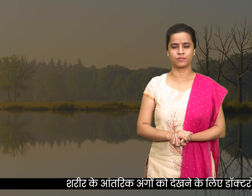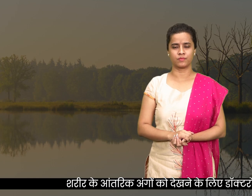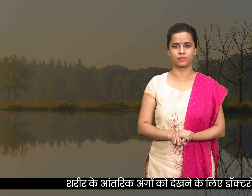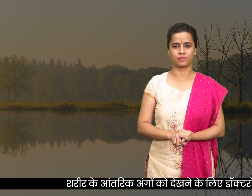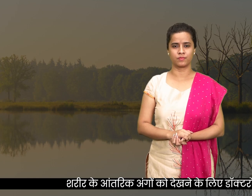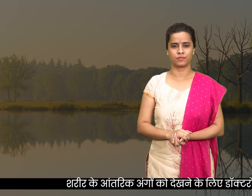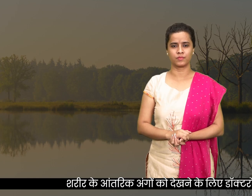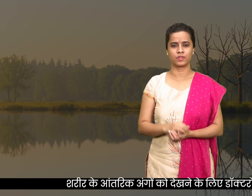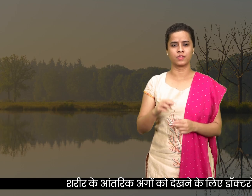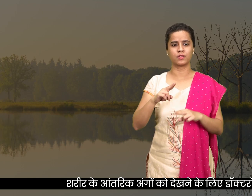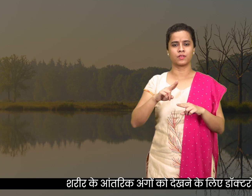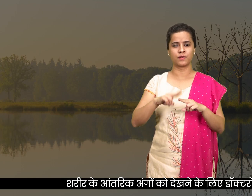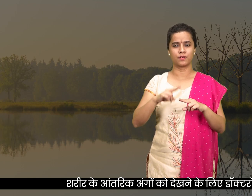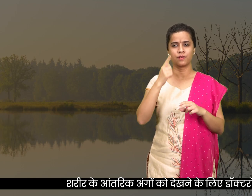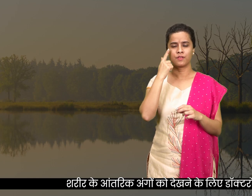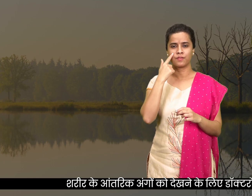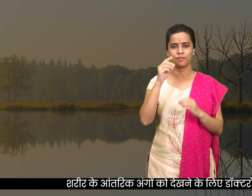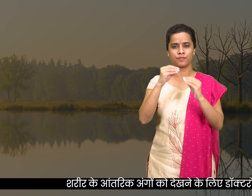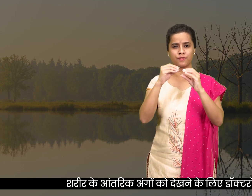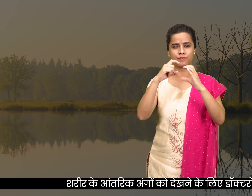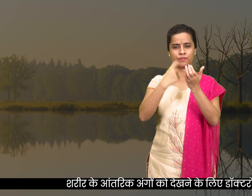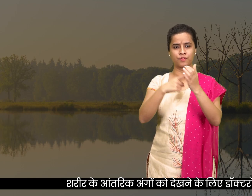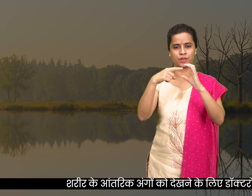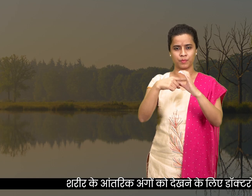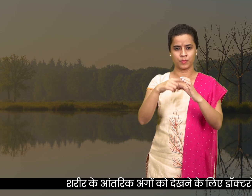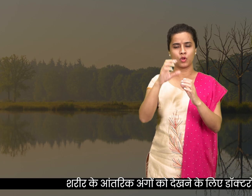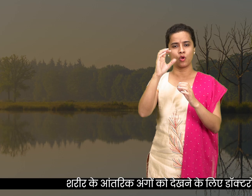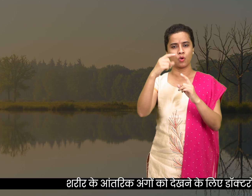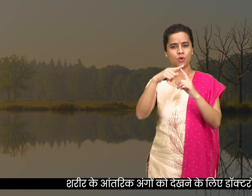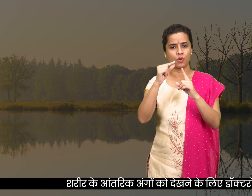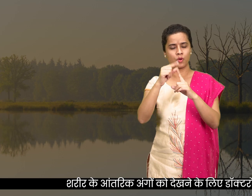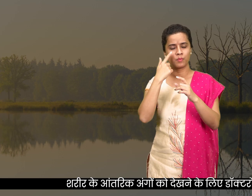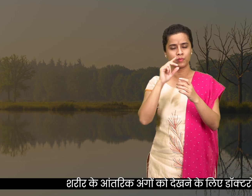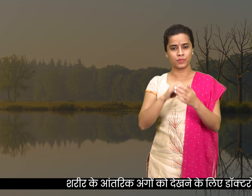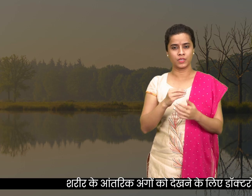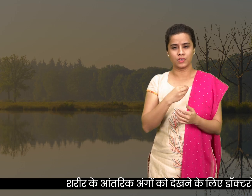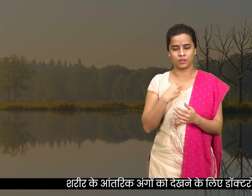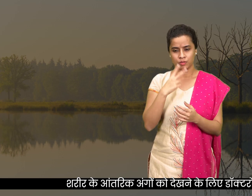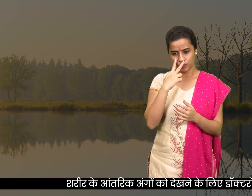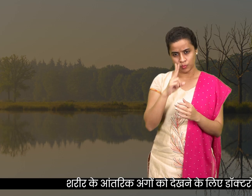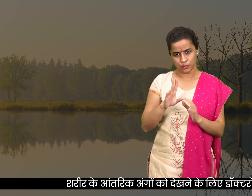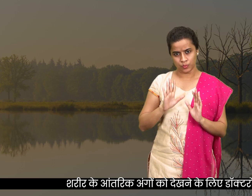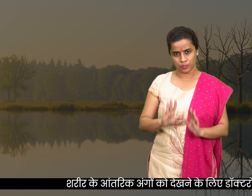शरीर के आंतरिक अंगों को देखने के लिए डॉक्टरों द्वारा फाइबर